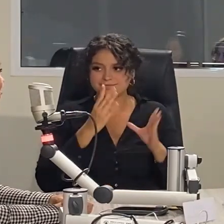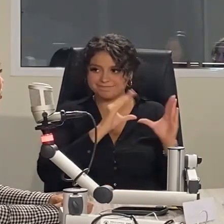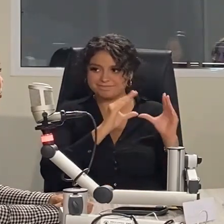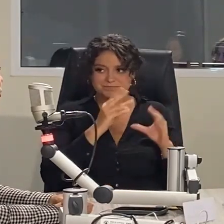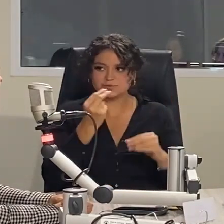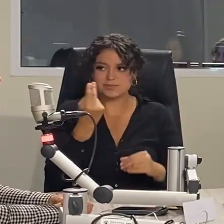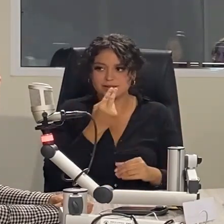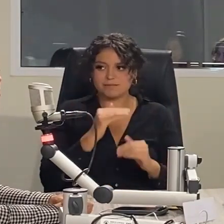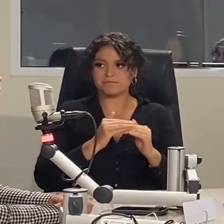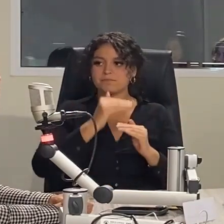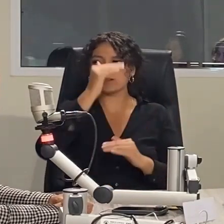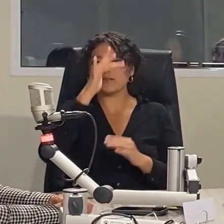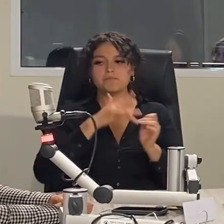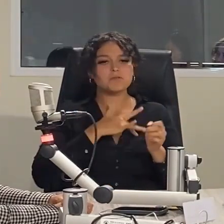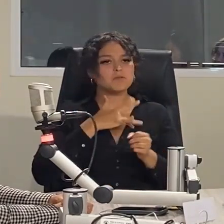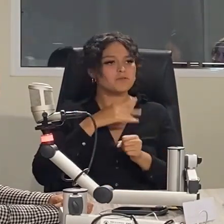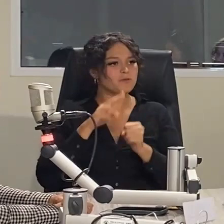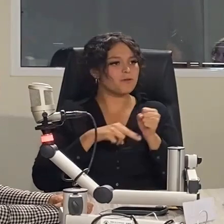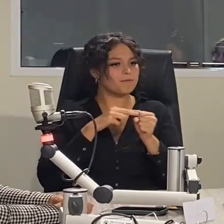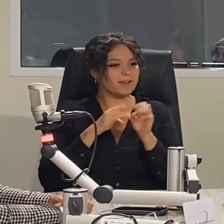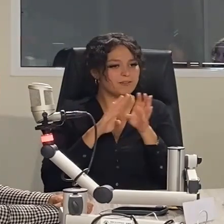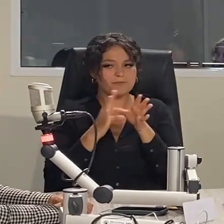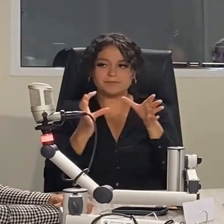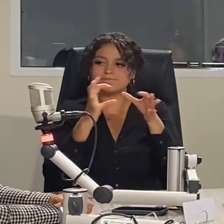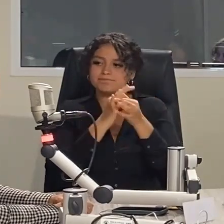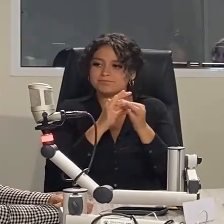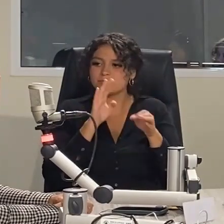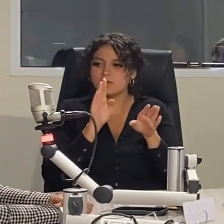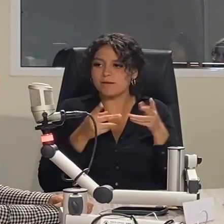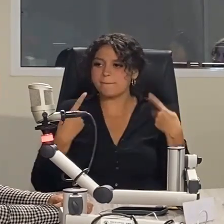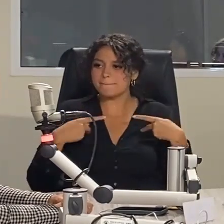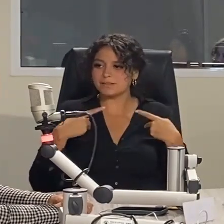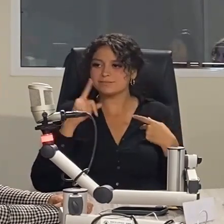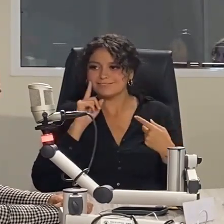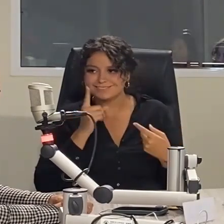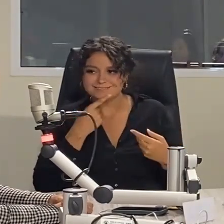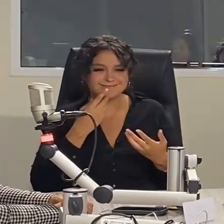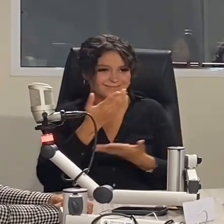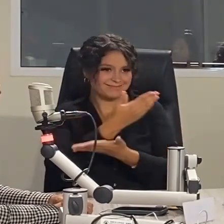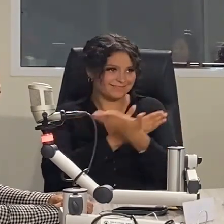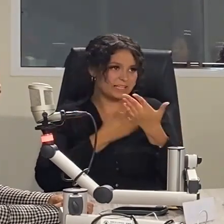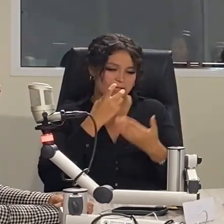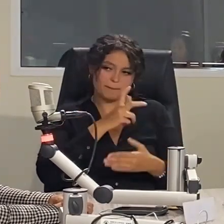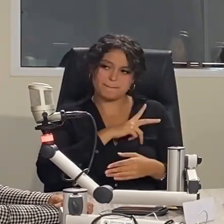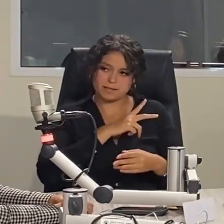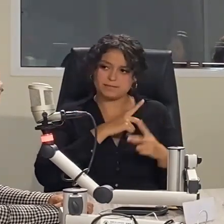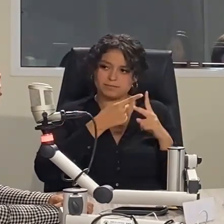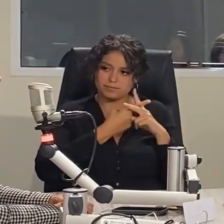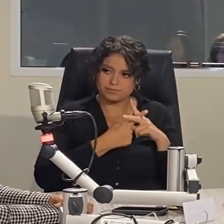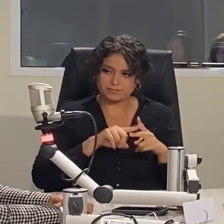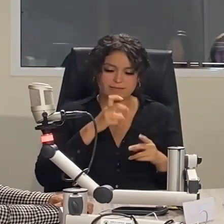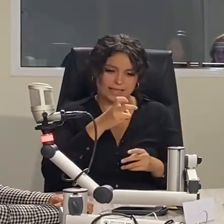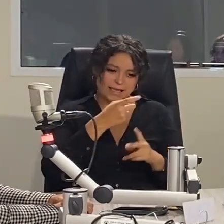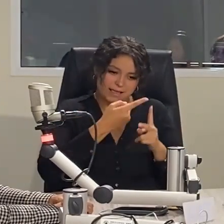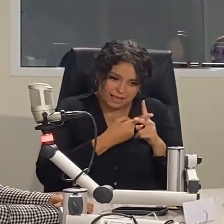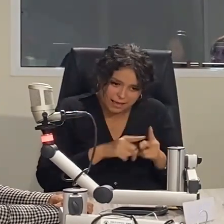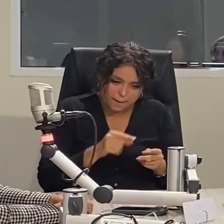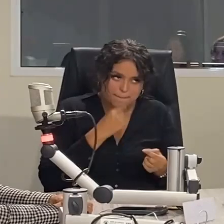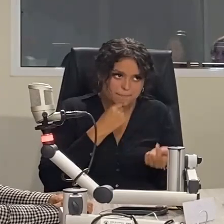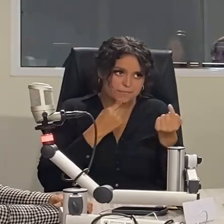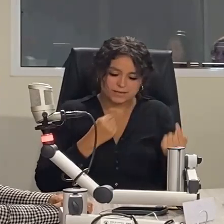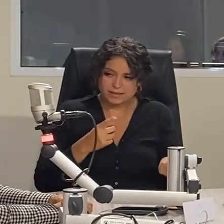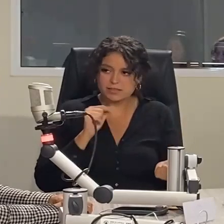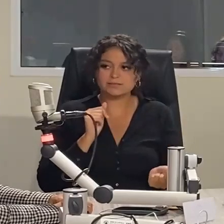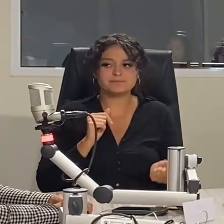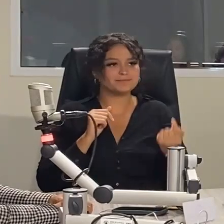crezcan con normalidad cuando vean a un niño sordo o sorda, y que esos pequeños no sufran bullying, y